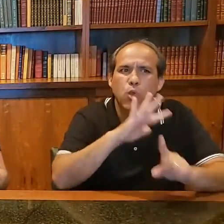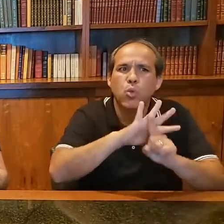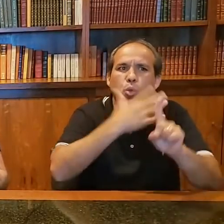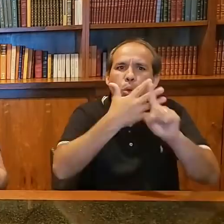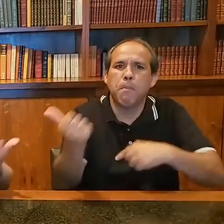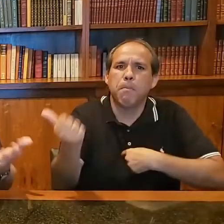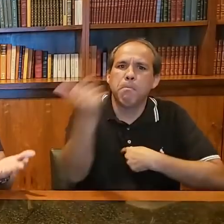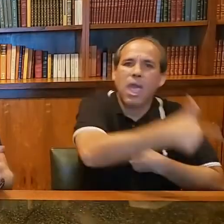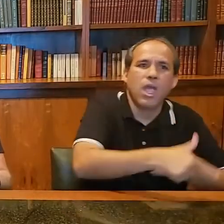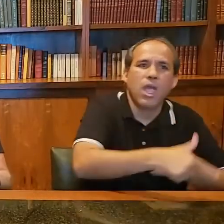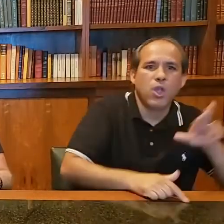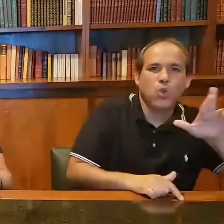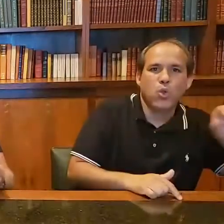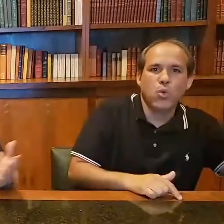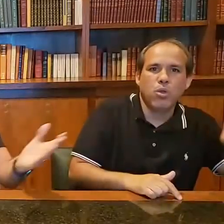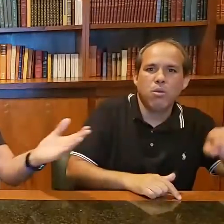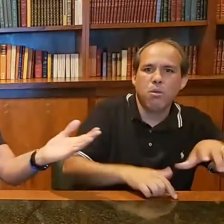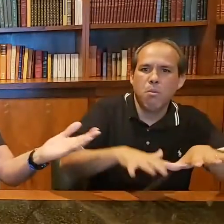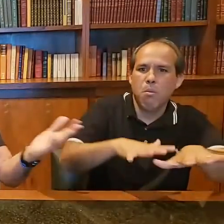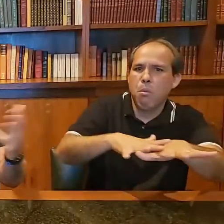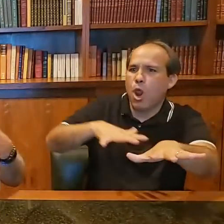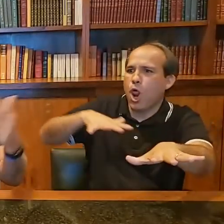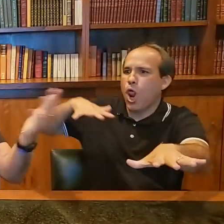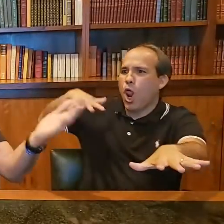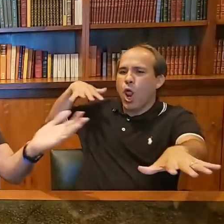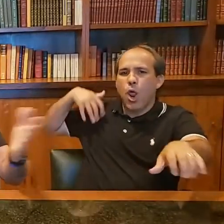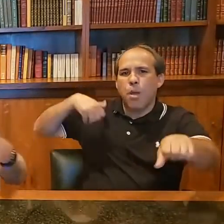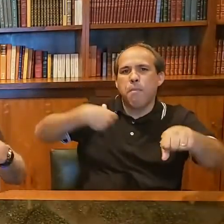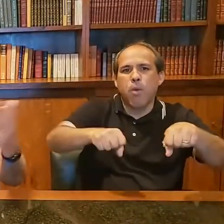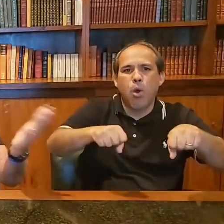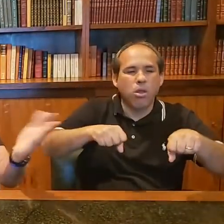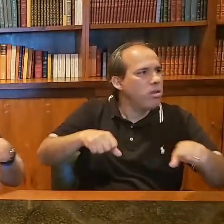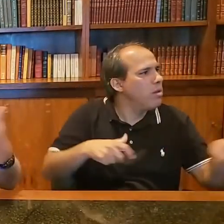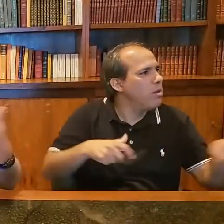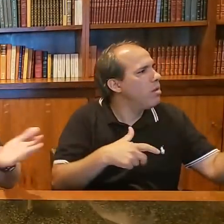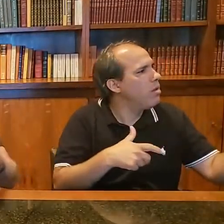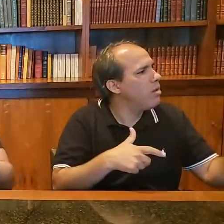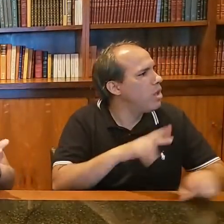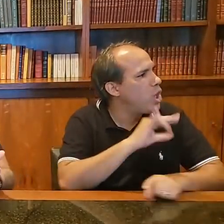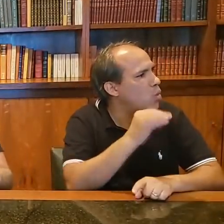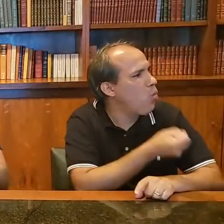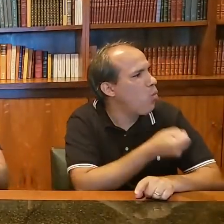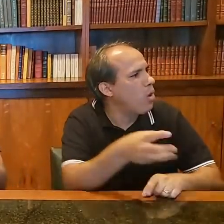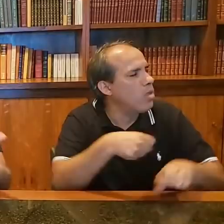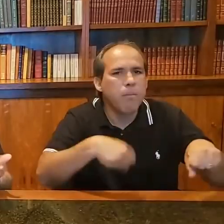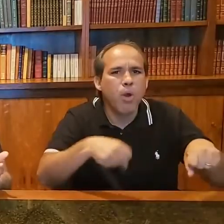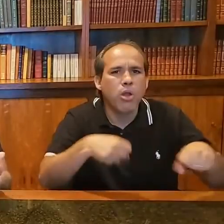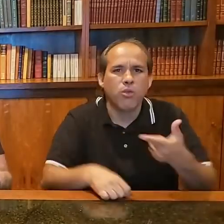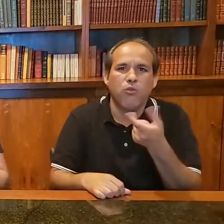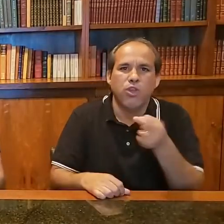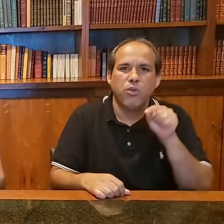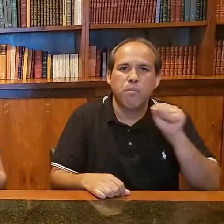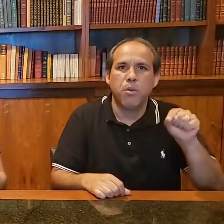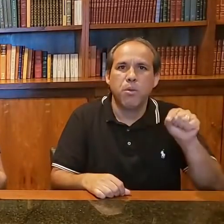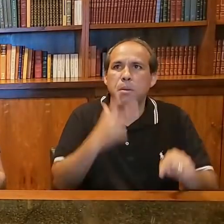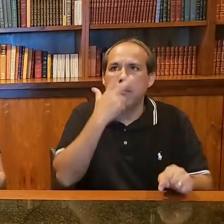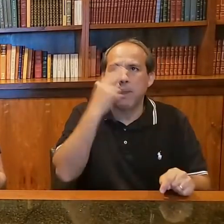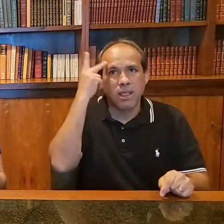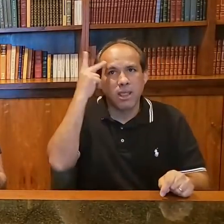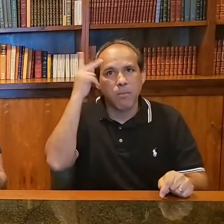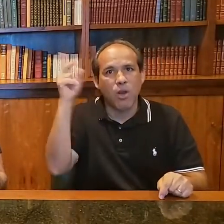de motociclistas do Rio de Janeiro, que chegou na ordem do que, Rio de Janeiro? 20 mil. 20 mil, mais ou menos. Então seriam 40 mil. São Paulo,